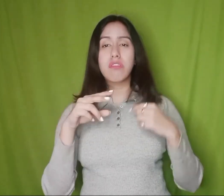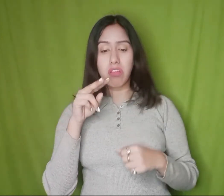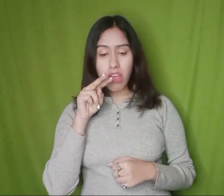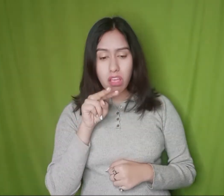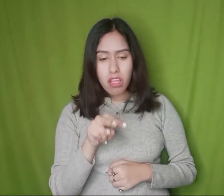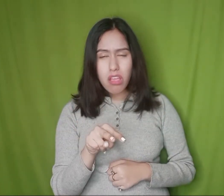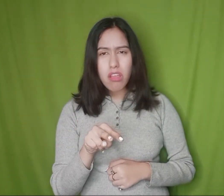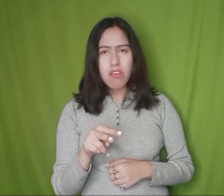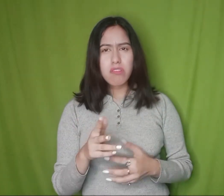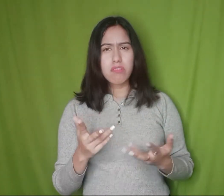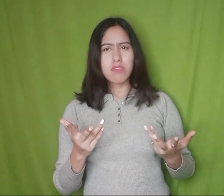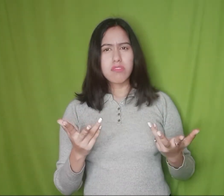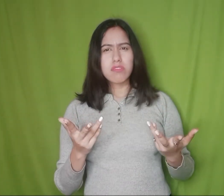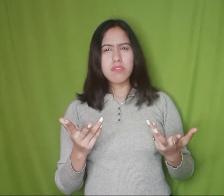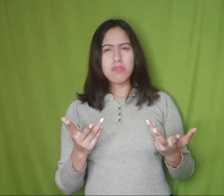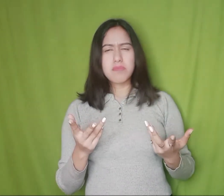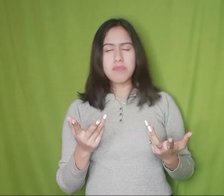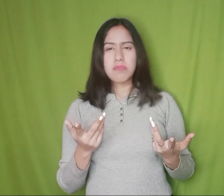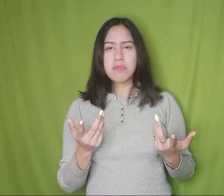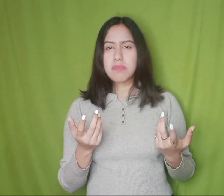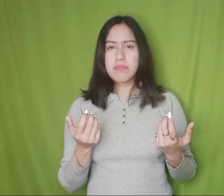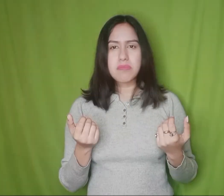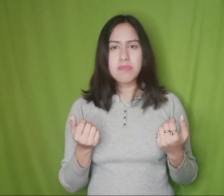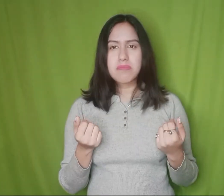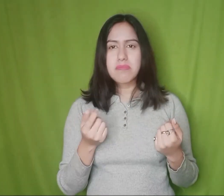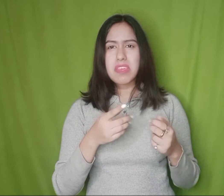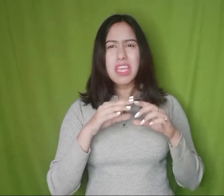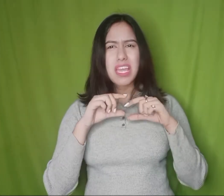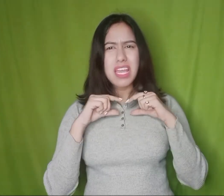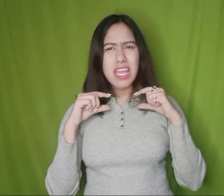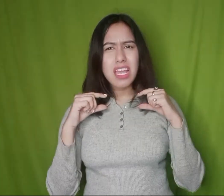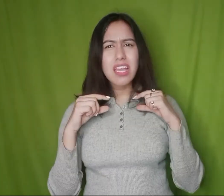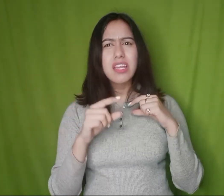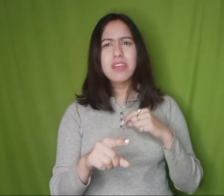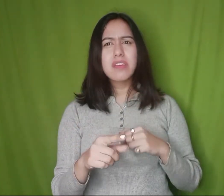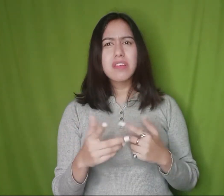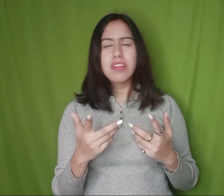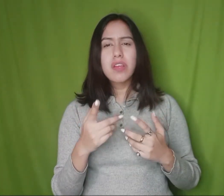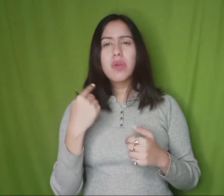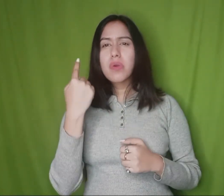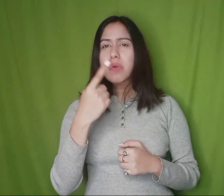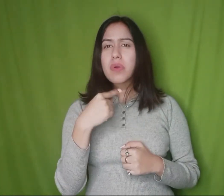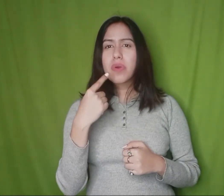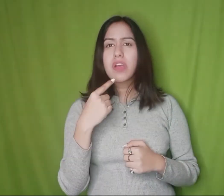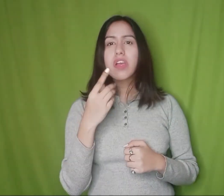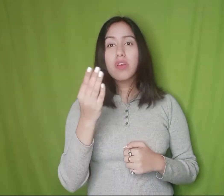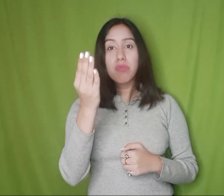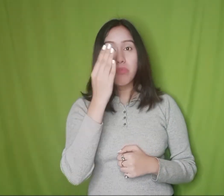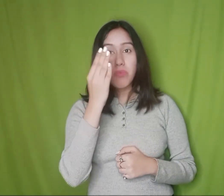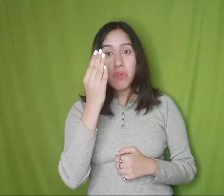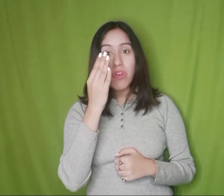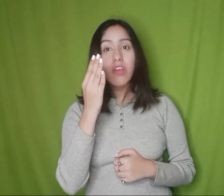पैरों के पास एक जड़ाऊ हार फेंक दिया। भोज को काटो तो खून नहीं, ये